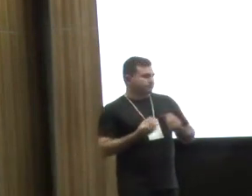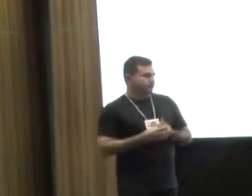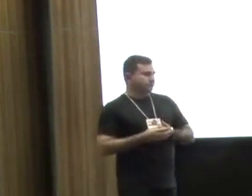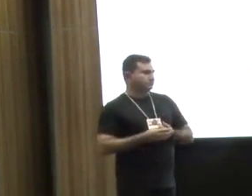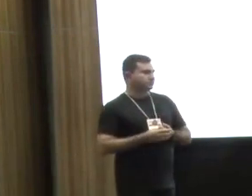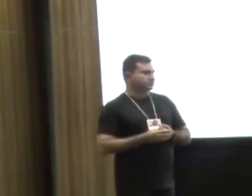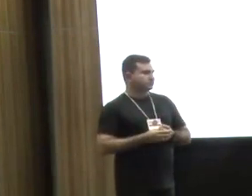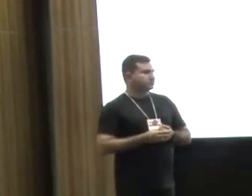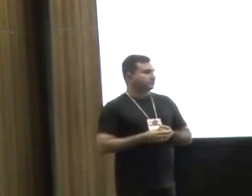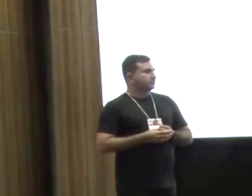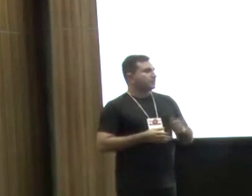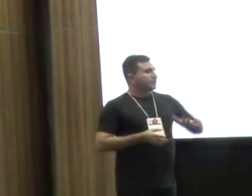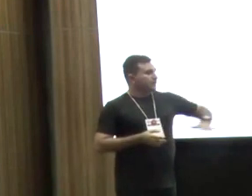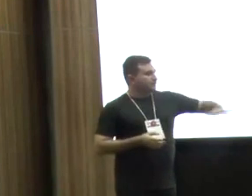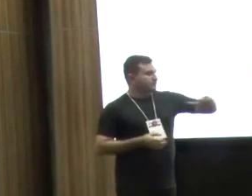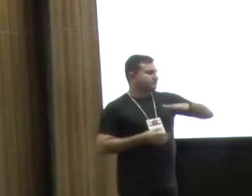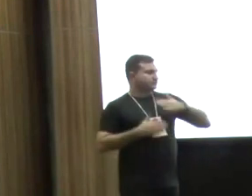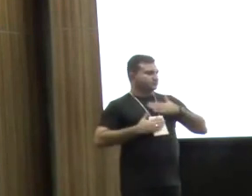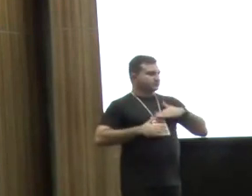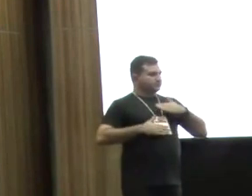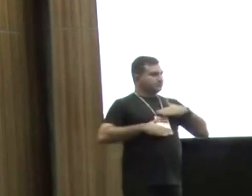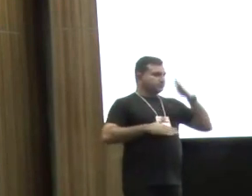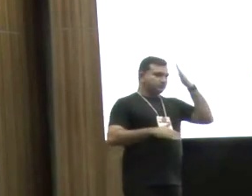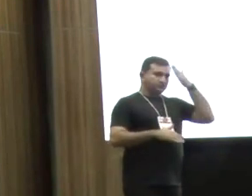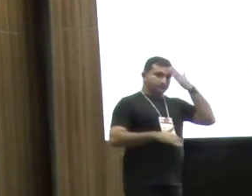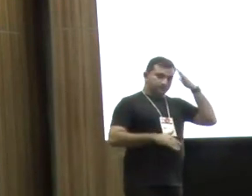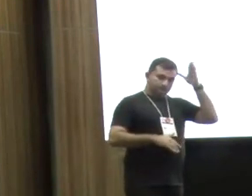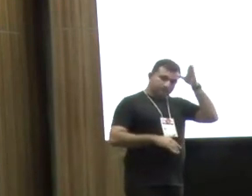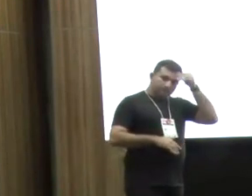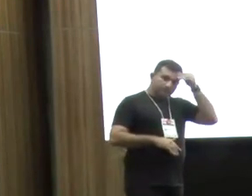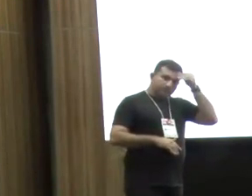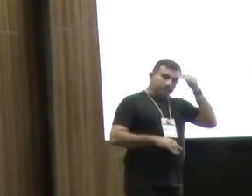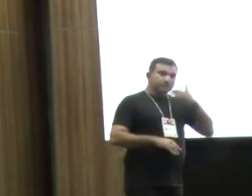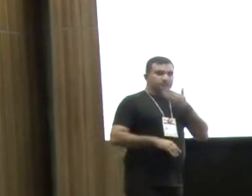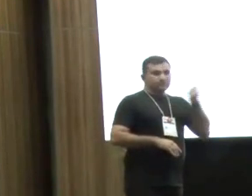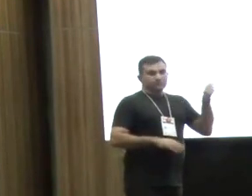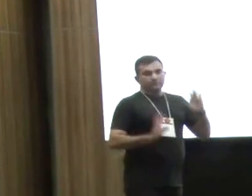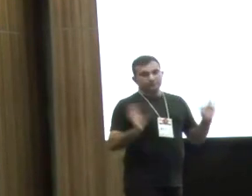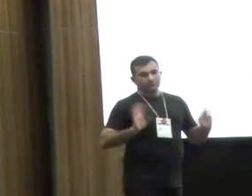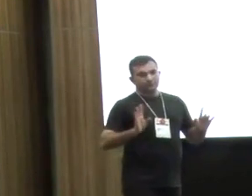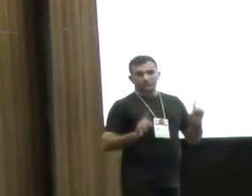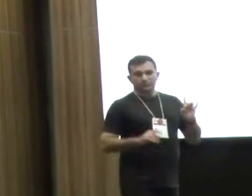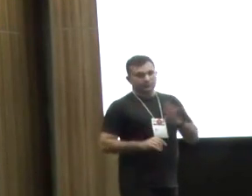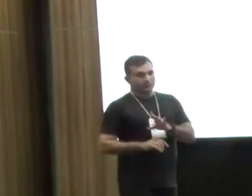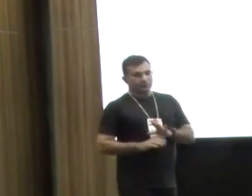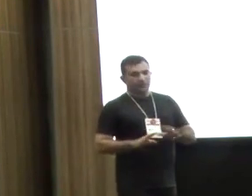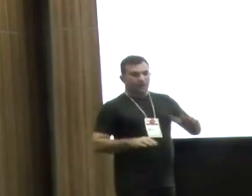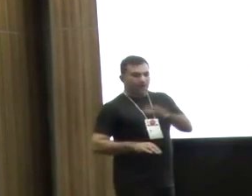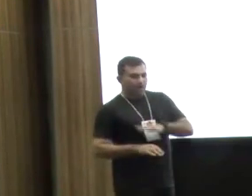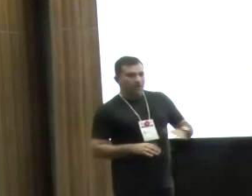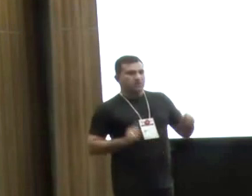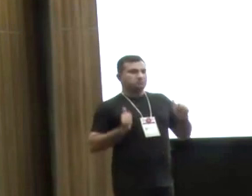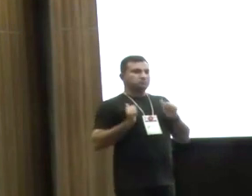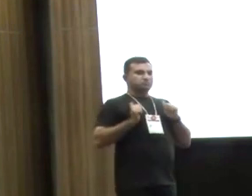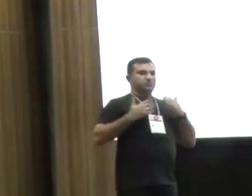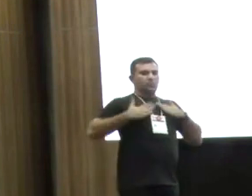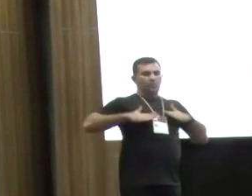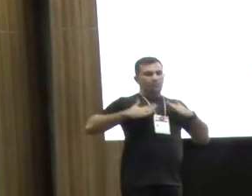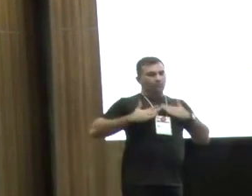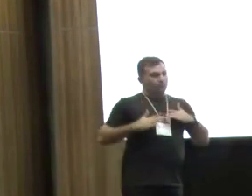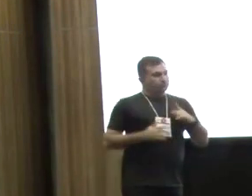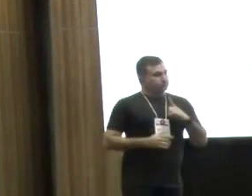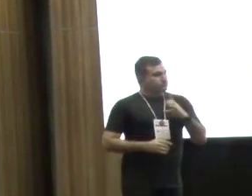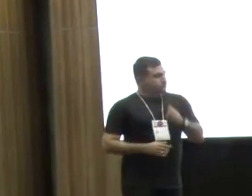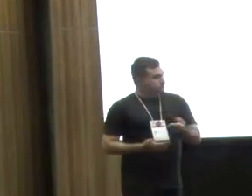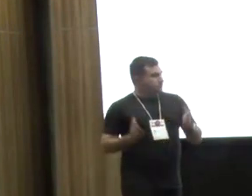A zona de conforto, ela não é a melhor, ela é só a zona de conforto. Pode ser que ali depois, quando eu